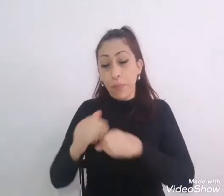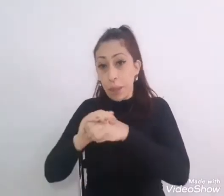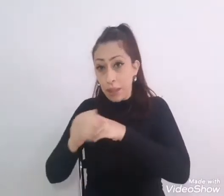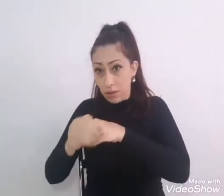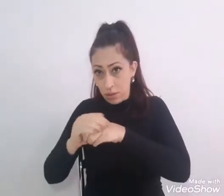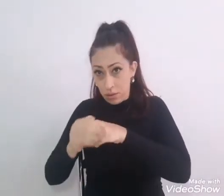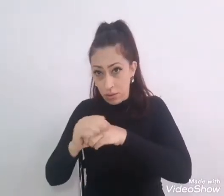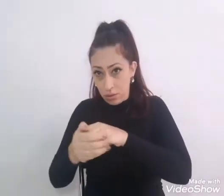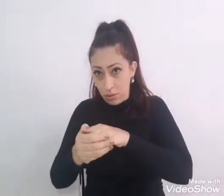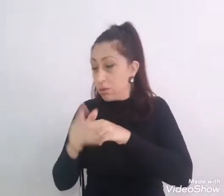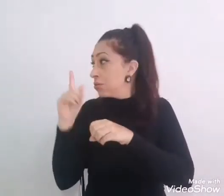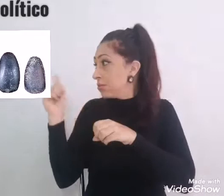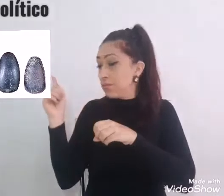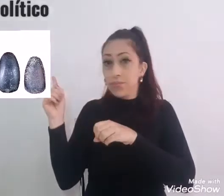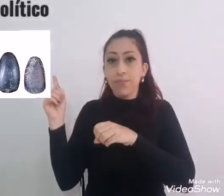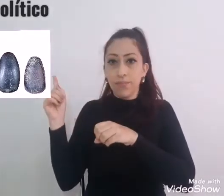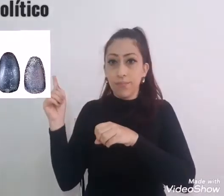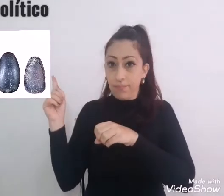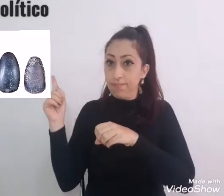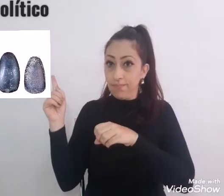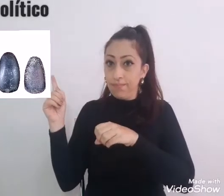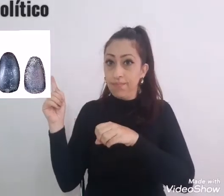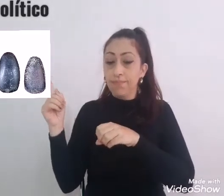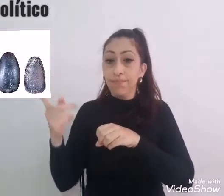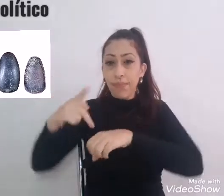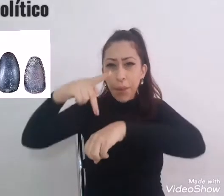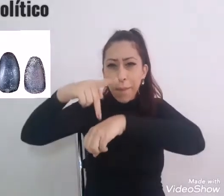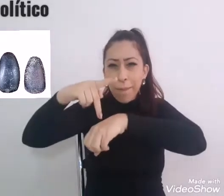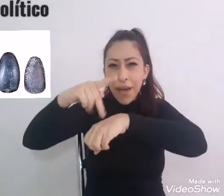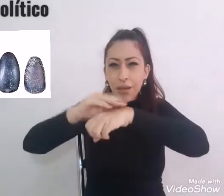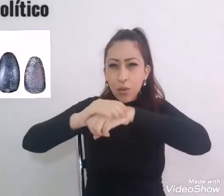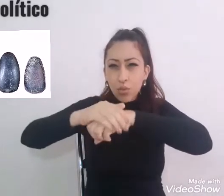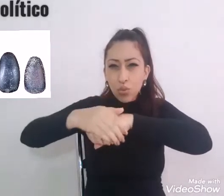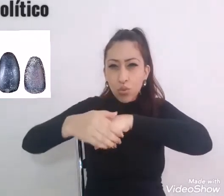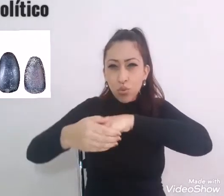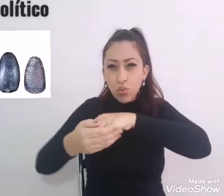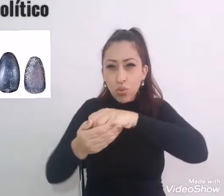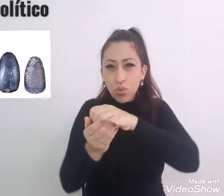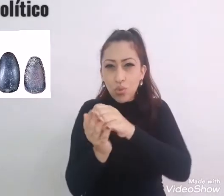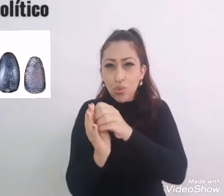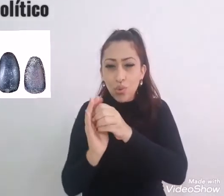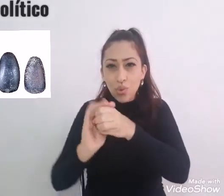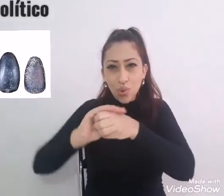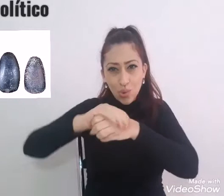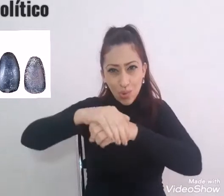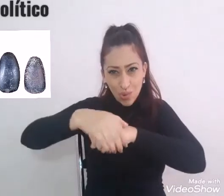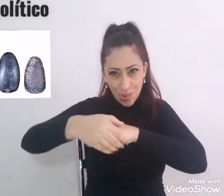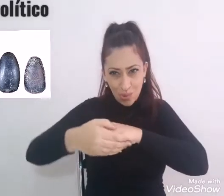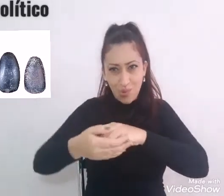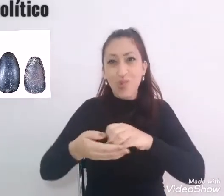né? Os povos pré-históricos que viveram nesse período passaram a polir os instrumentos e